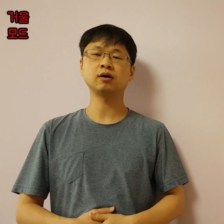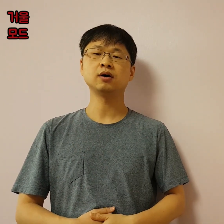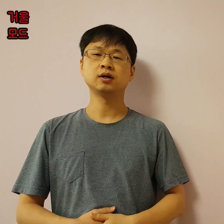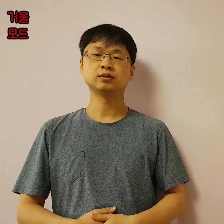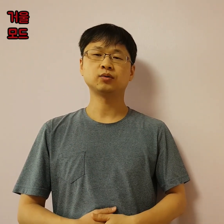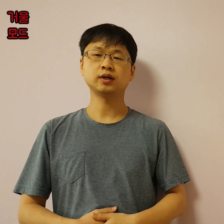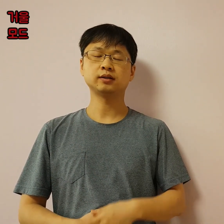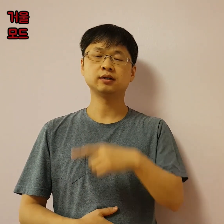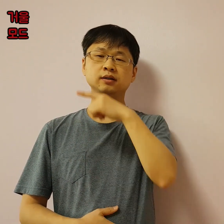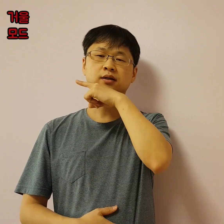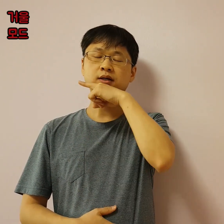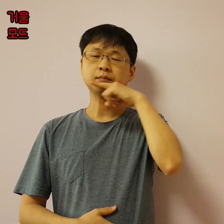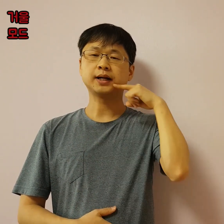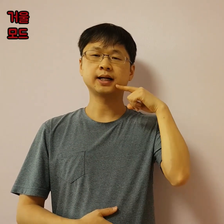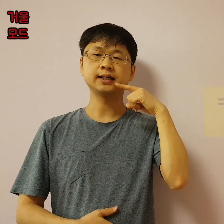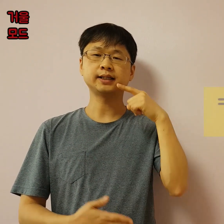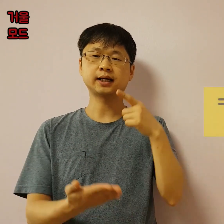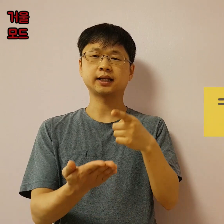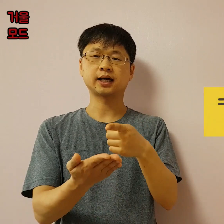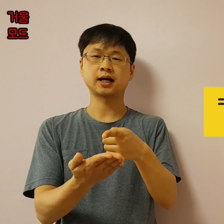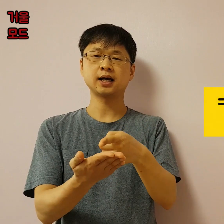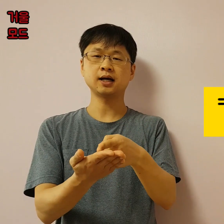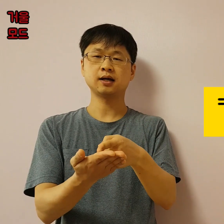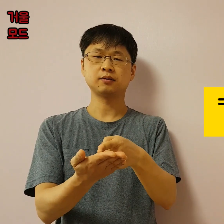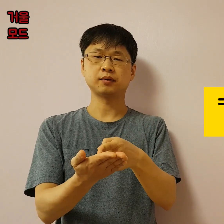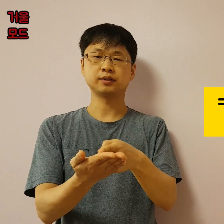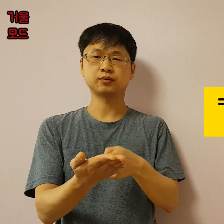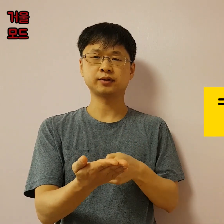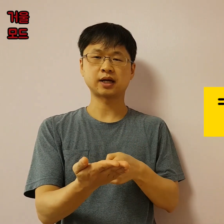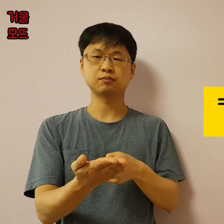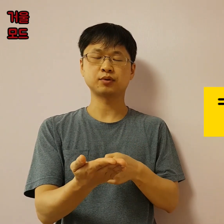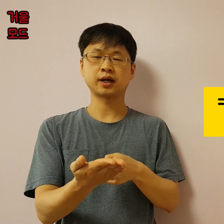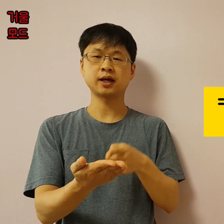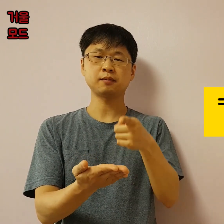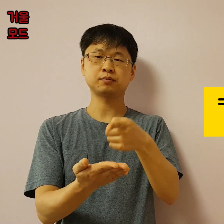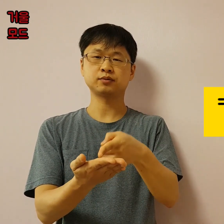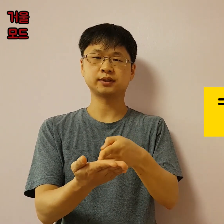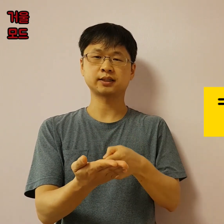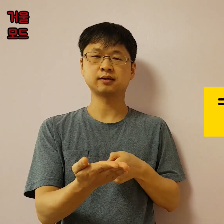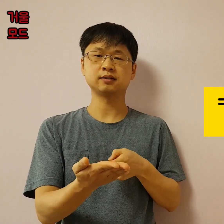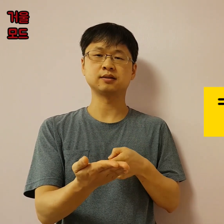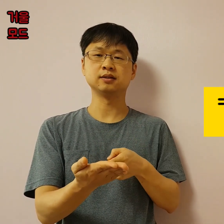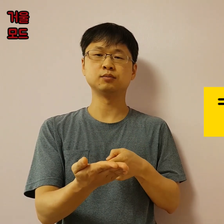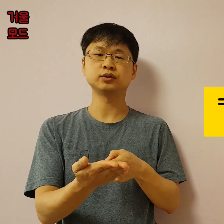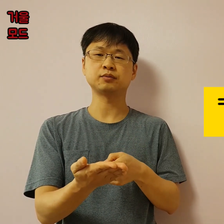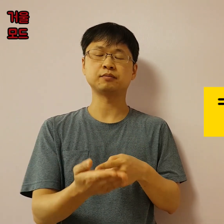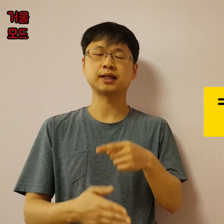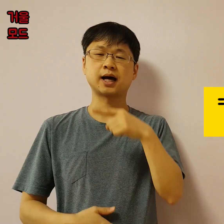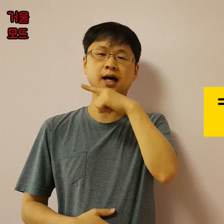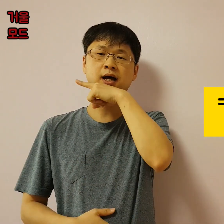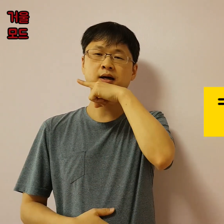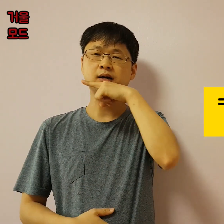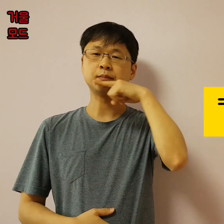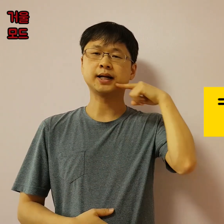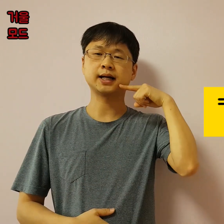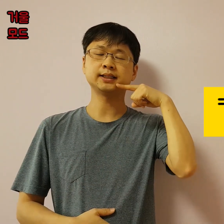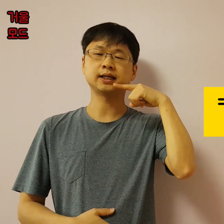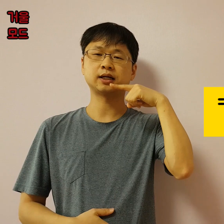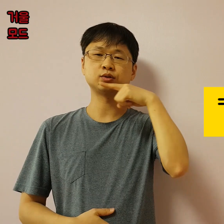있죠. 손해는 빨간색에다가 왼손 장부에 붉은색 선을 긋는 모습입니다. 빨간색이란